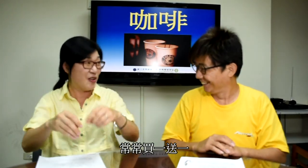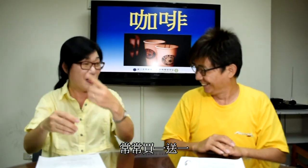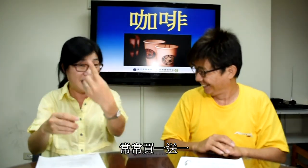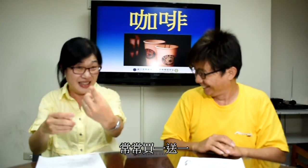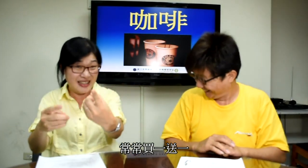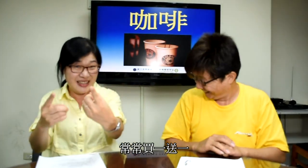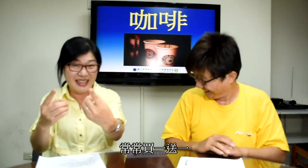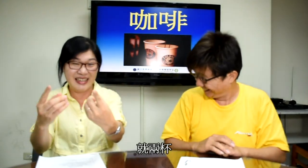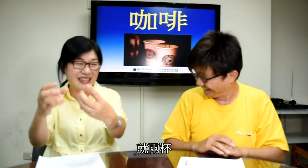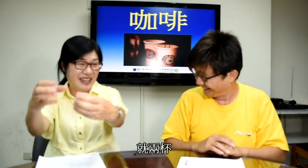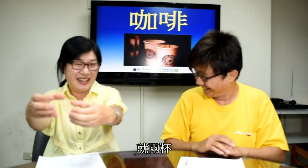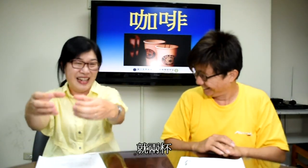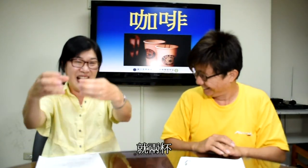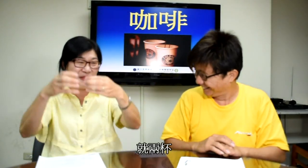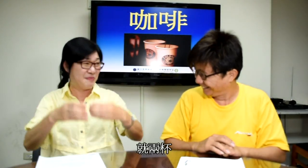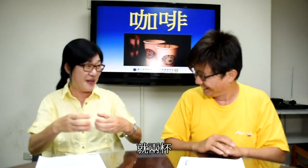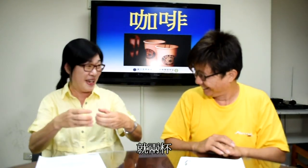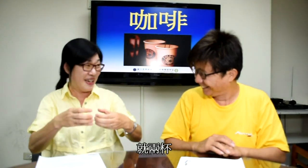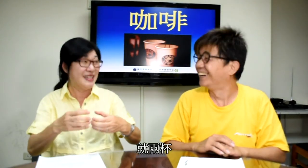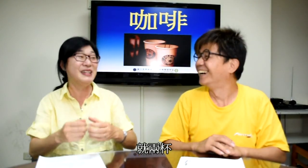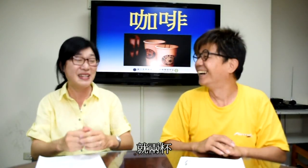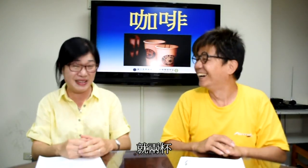一，这两杯，对。